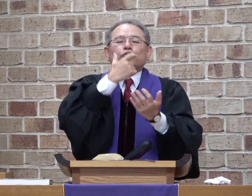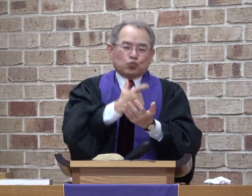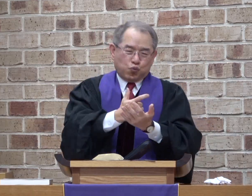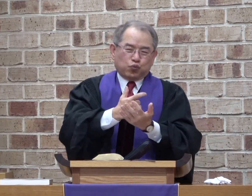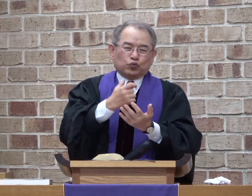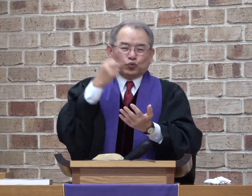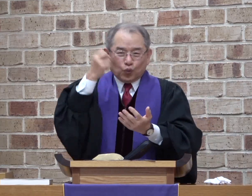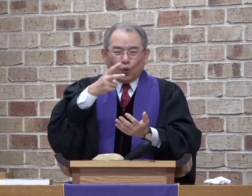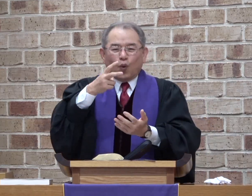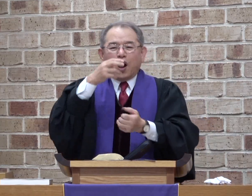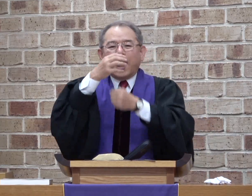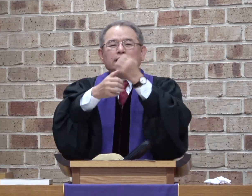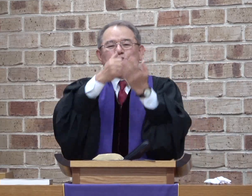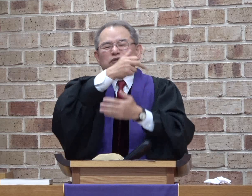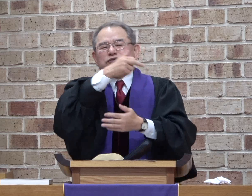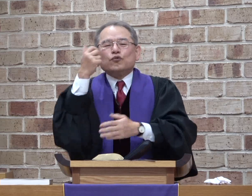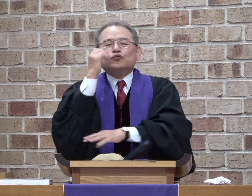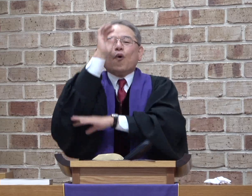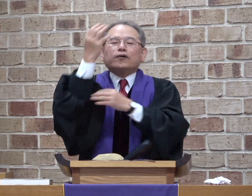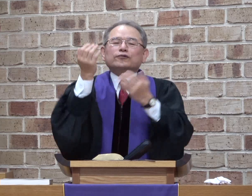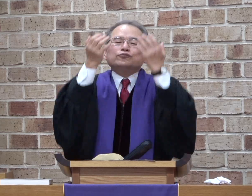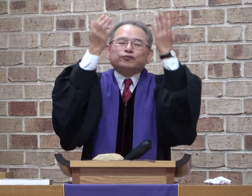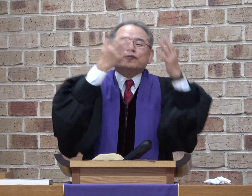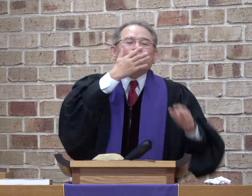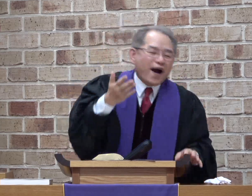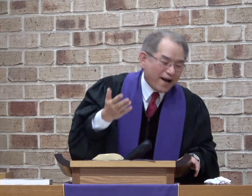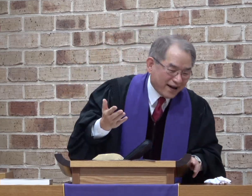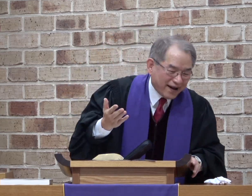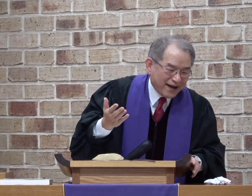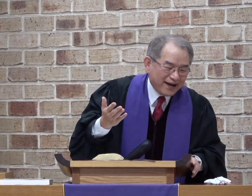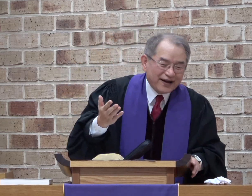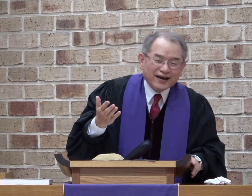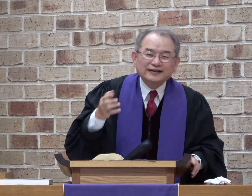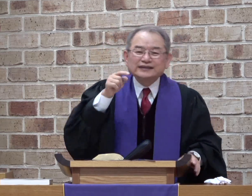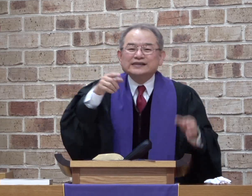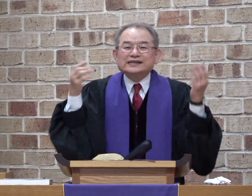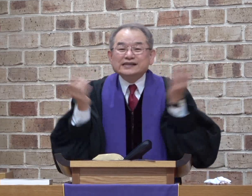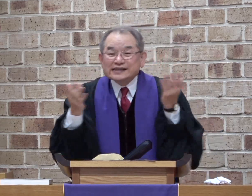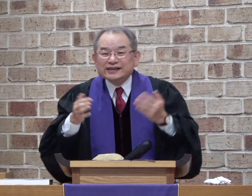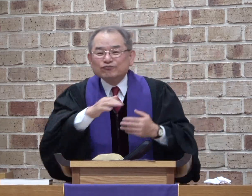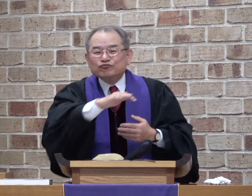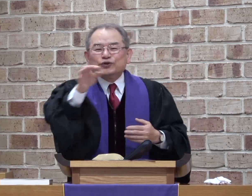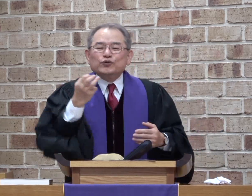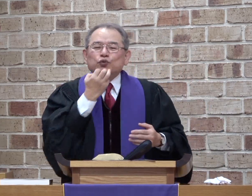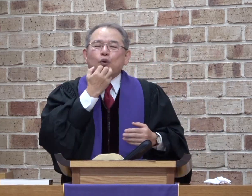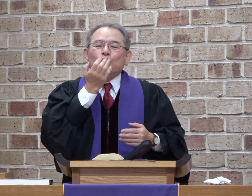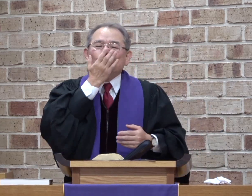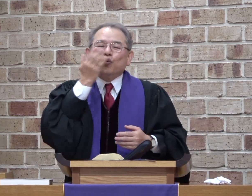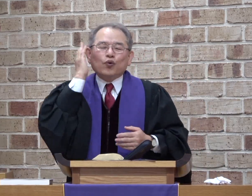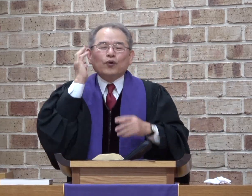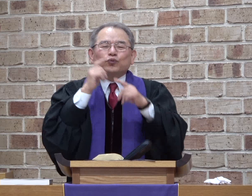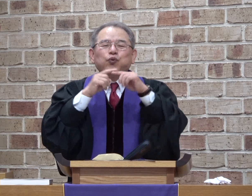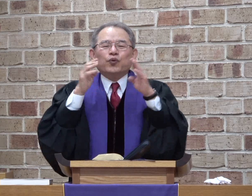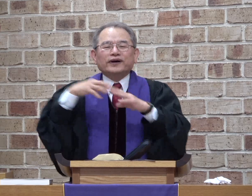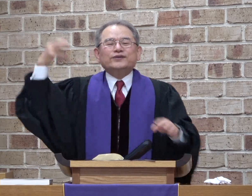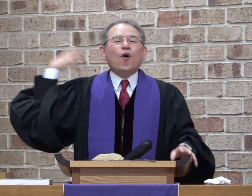받고 하나님께 영광을 돌릴 수 있습니다. 그 일을 위해서 서울농아교회가 그